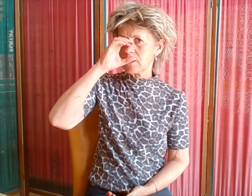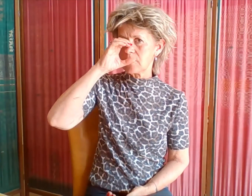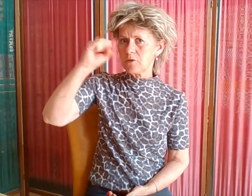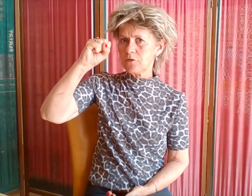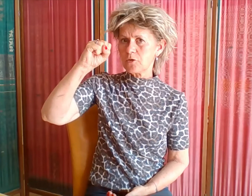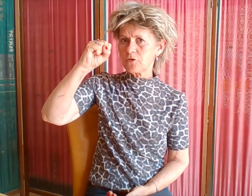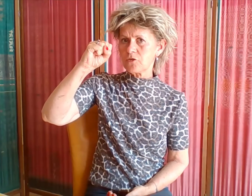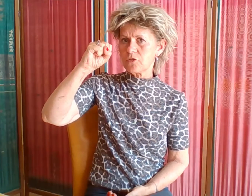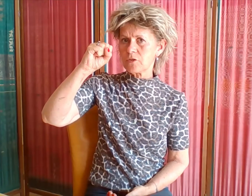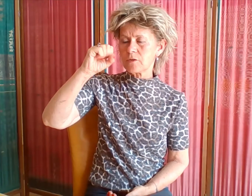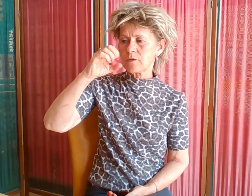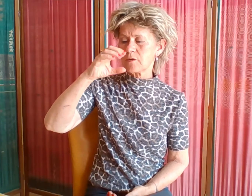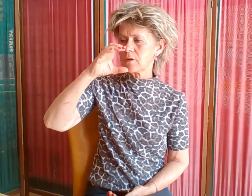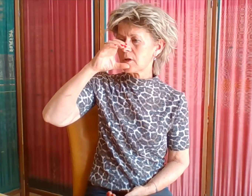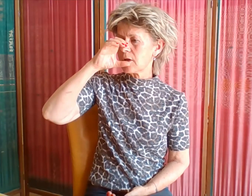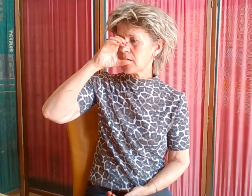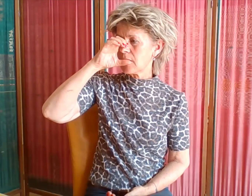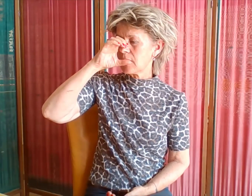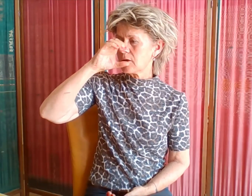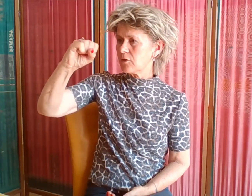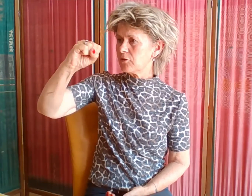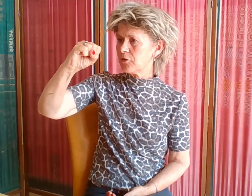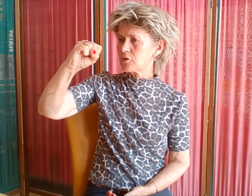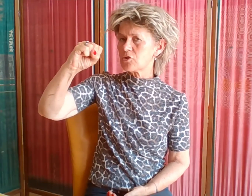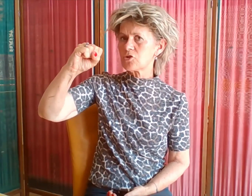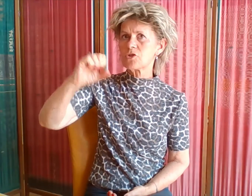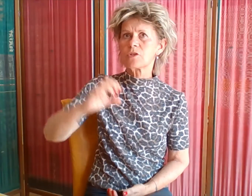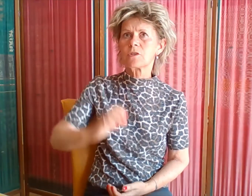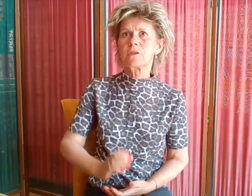De vos. De vos.